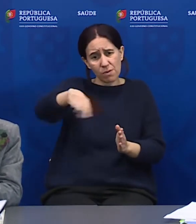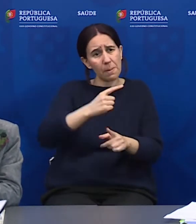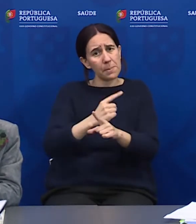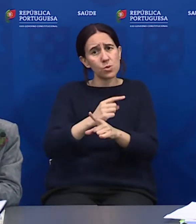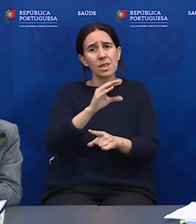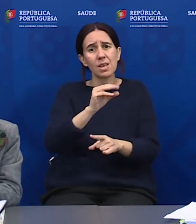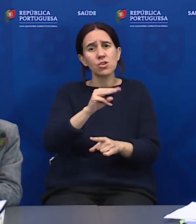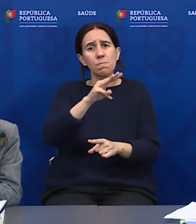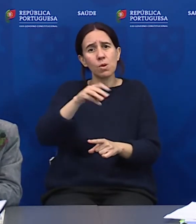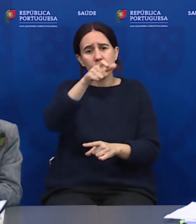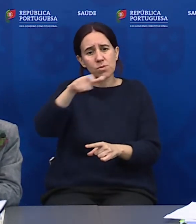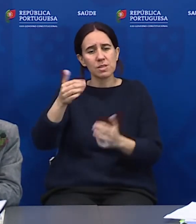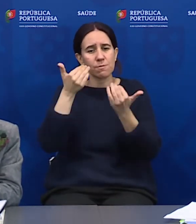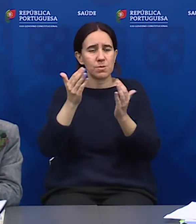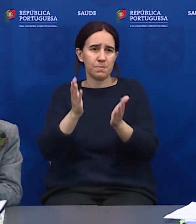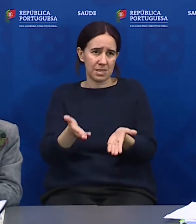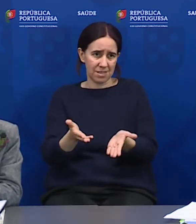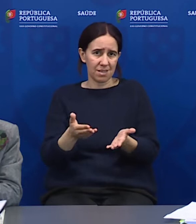de concidadãos que têm que estar informados.